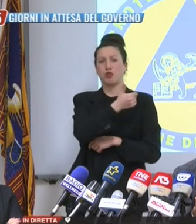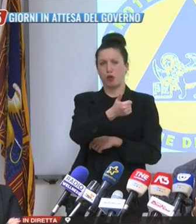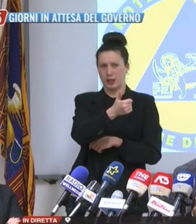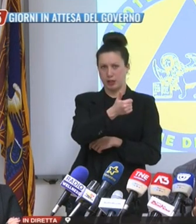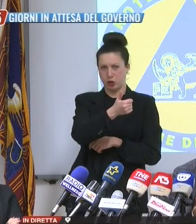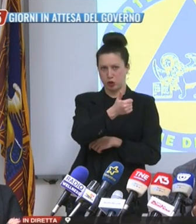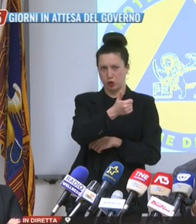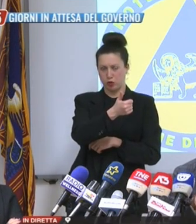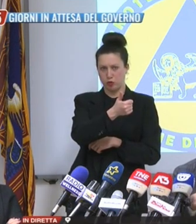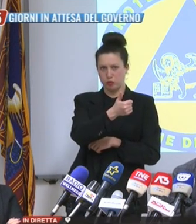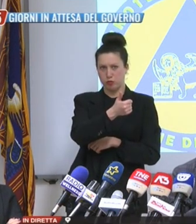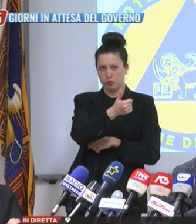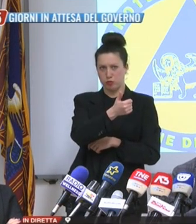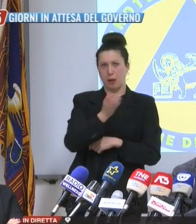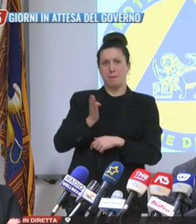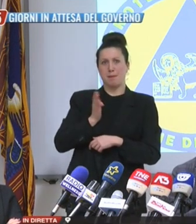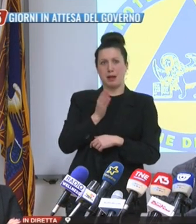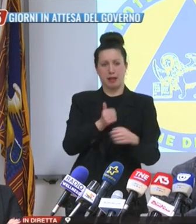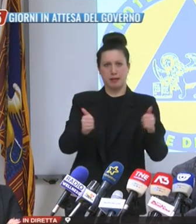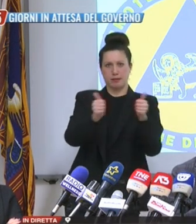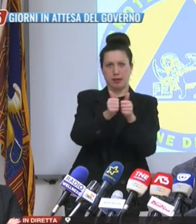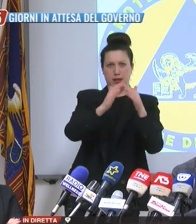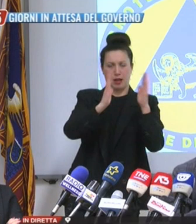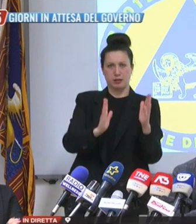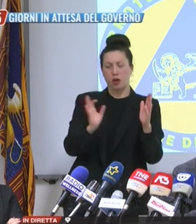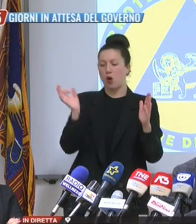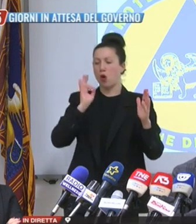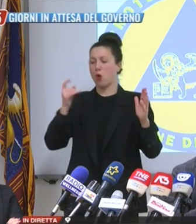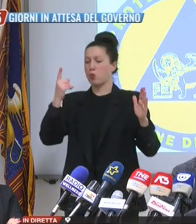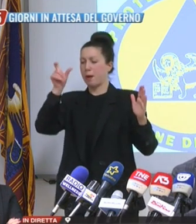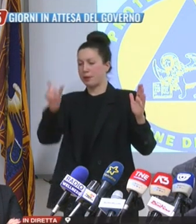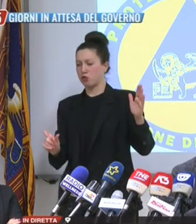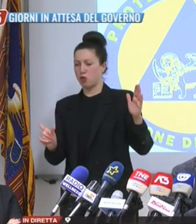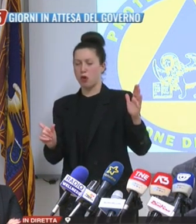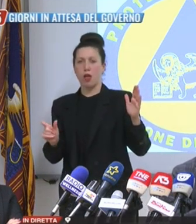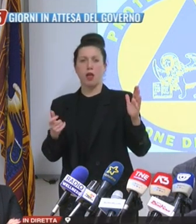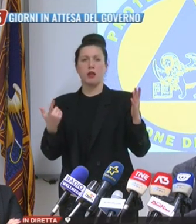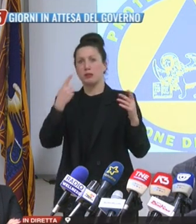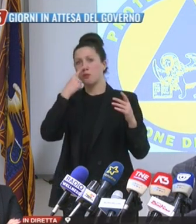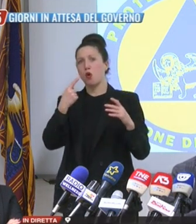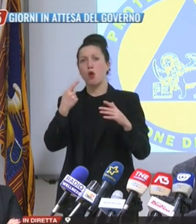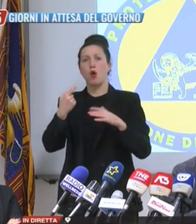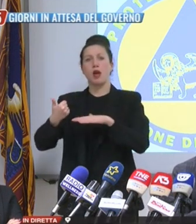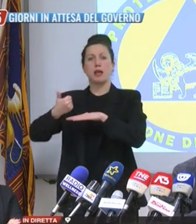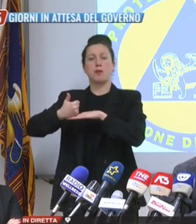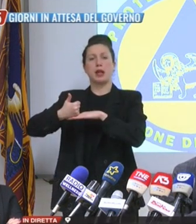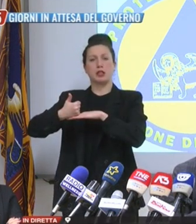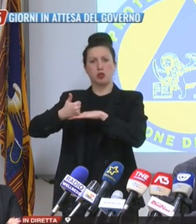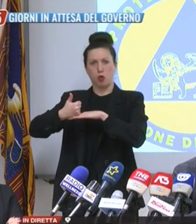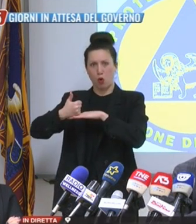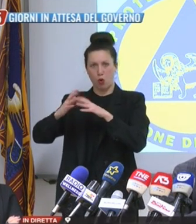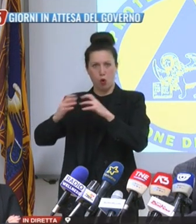che ha la patente. Noi abbiamo imprenditori che ci chiedono il vaccino a 80 anni perché curano ancora il commerciale estero di